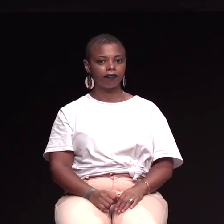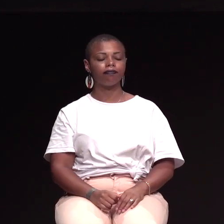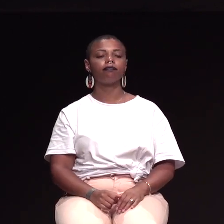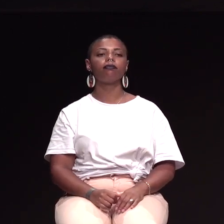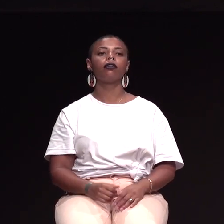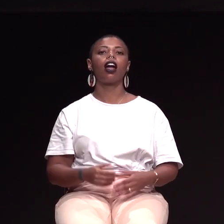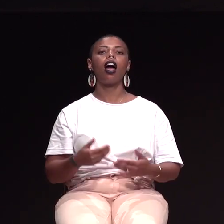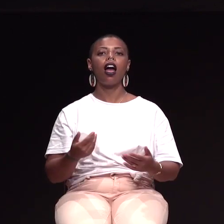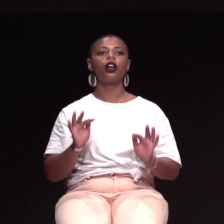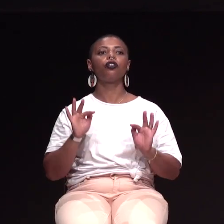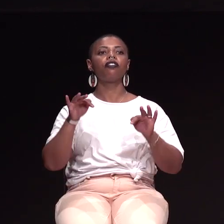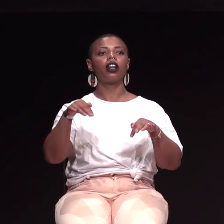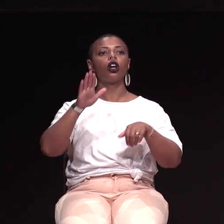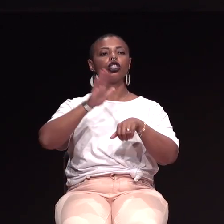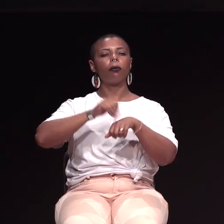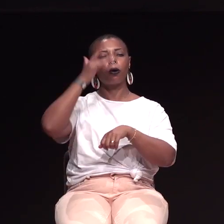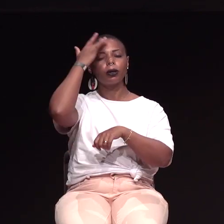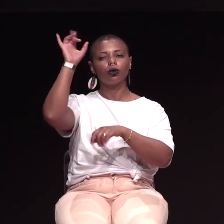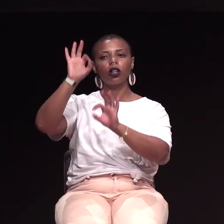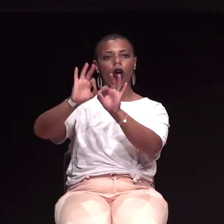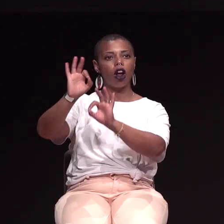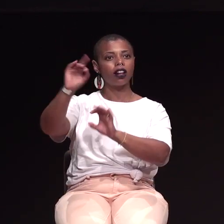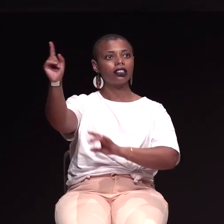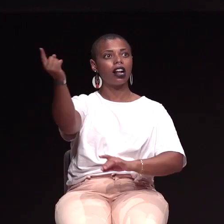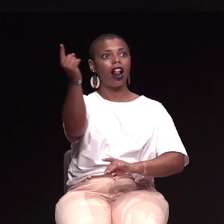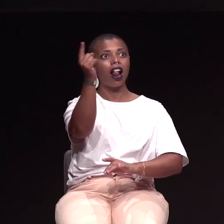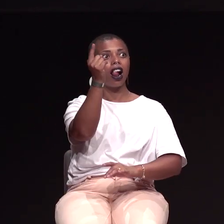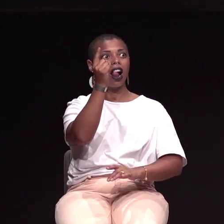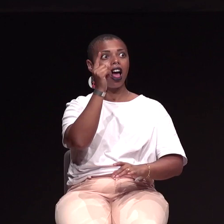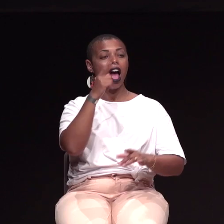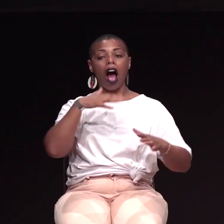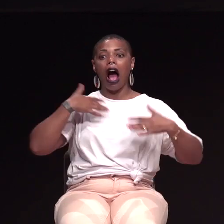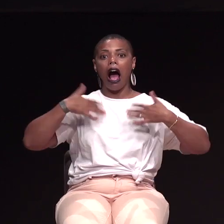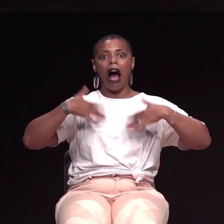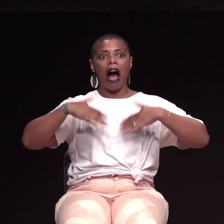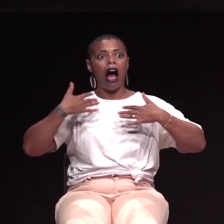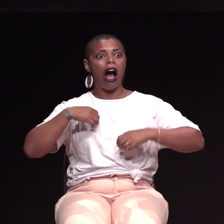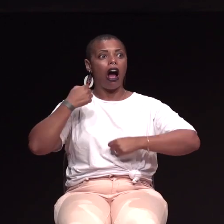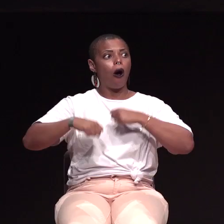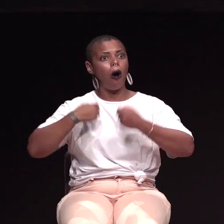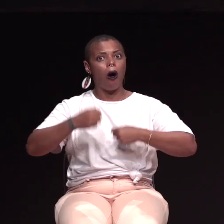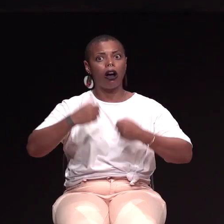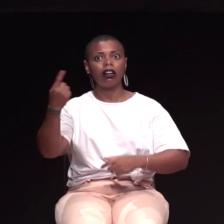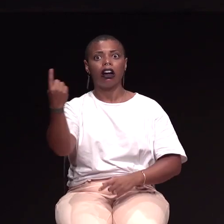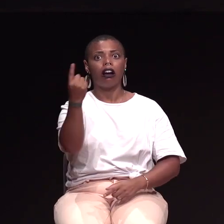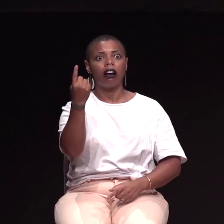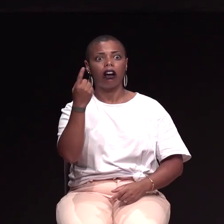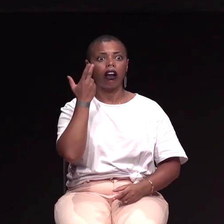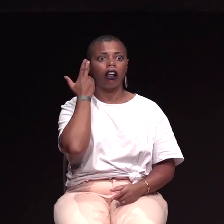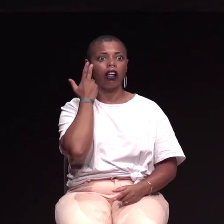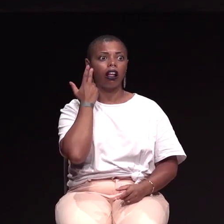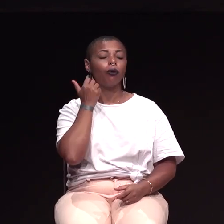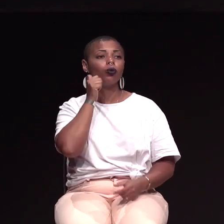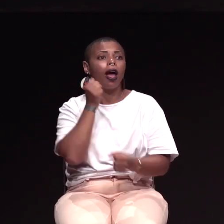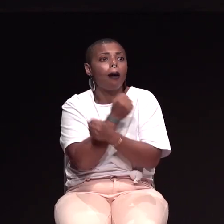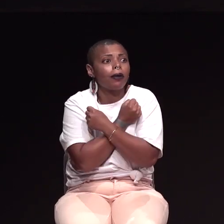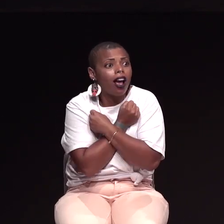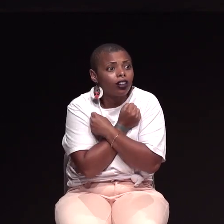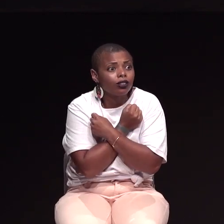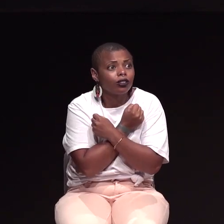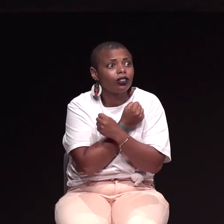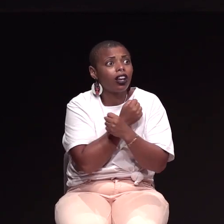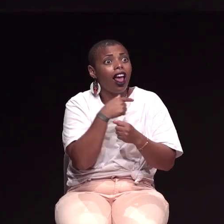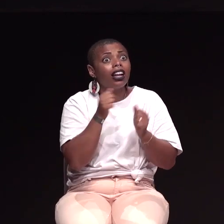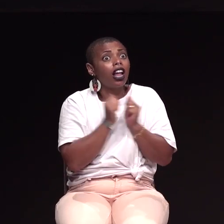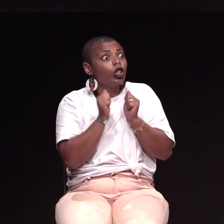por fim, conseguiram chamar alguém da organização, vieram desesperados, correndo. Uma mulher me abraçou e falou, ela está